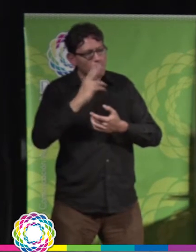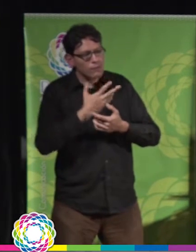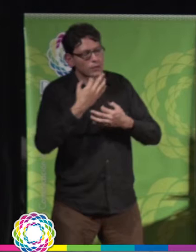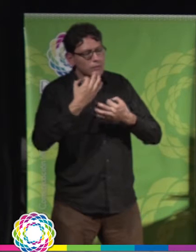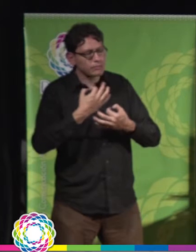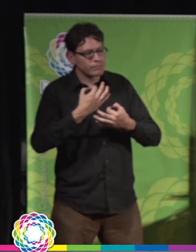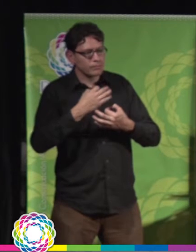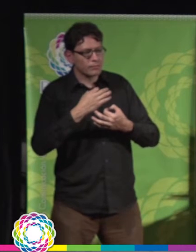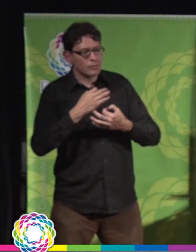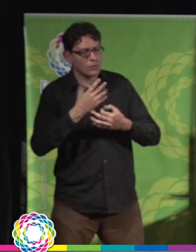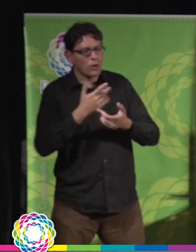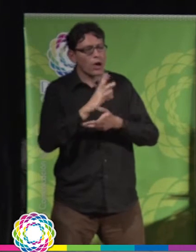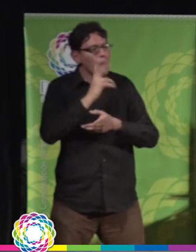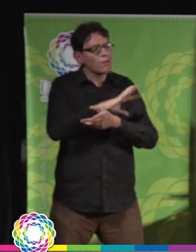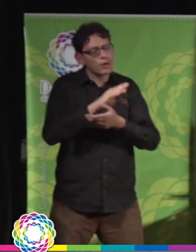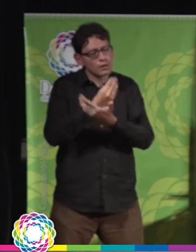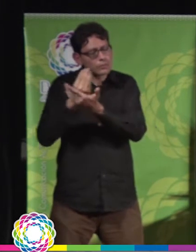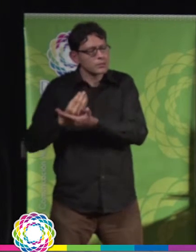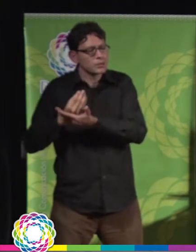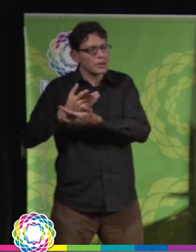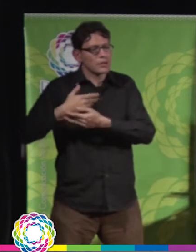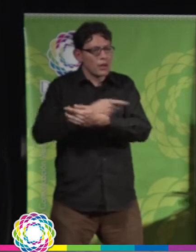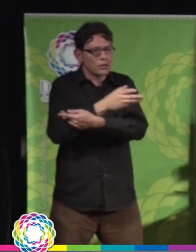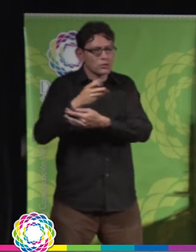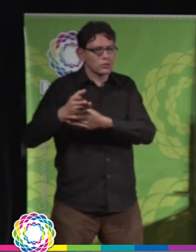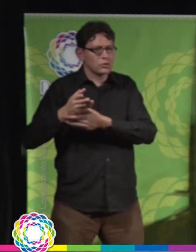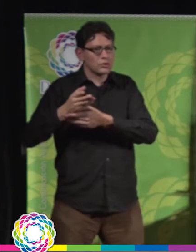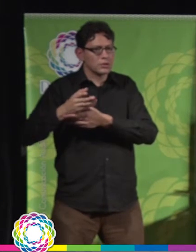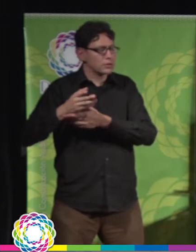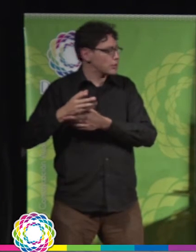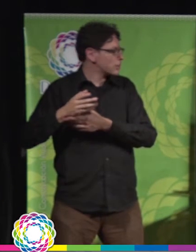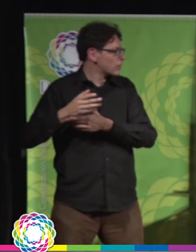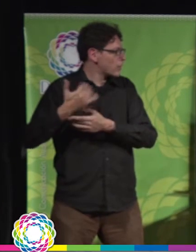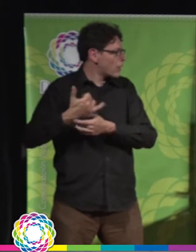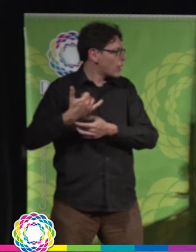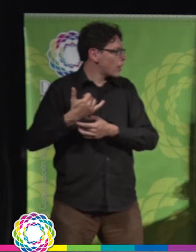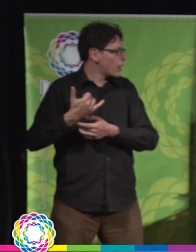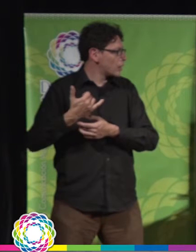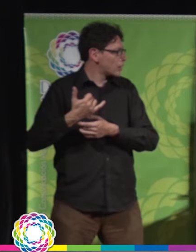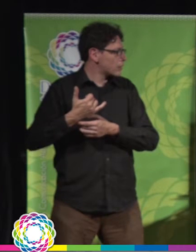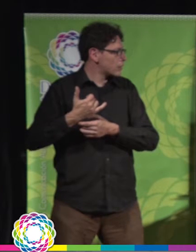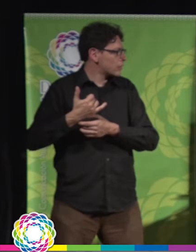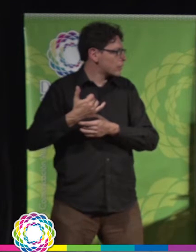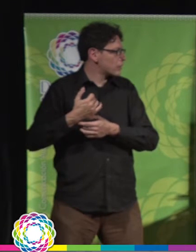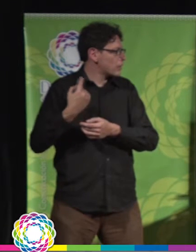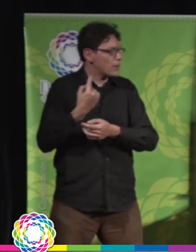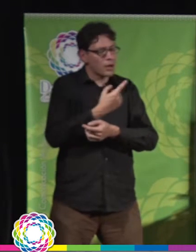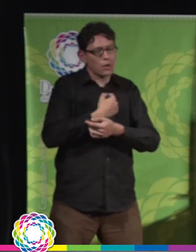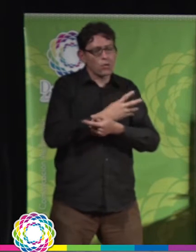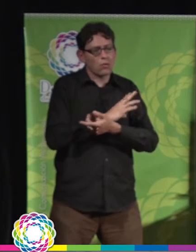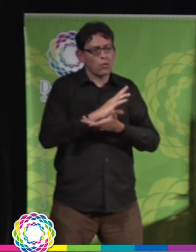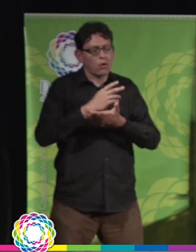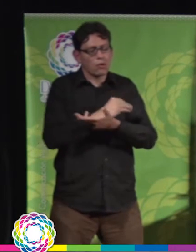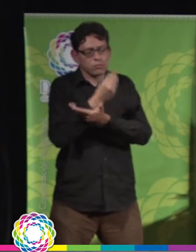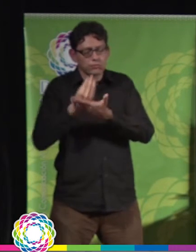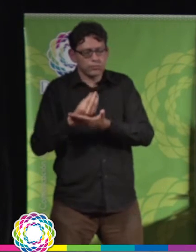miradas de este lugar social, ¿sí?, que hemos decidido, que hemos ido ocupando